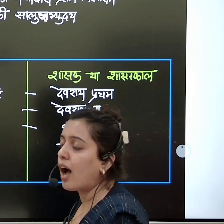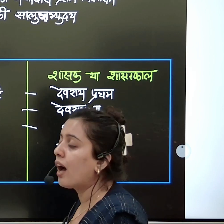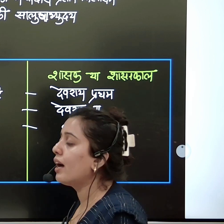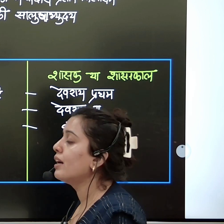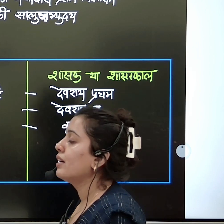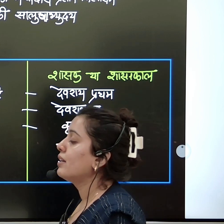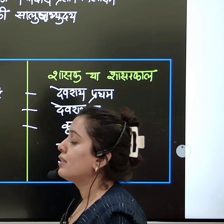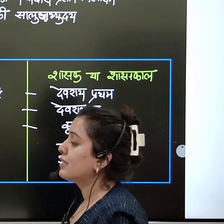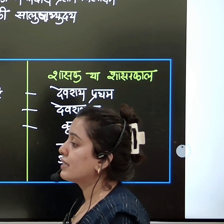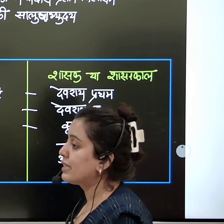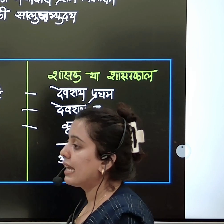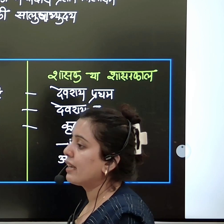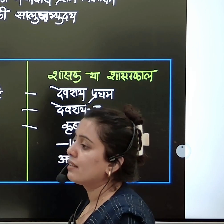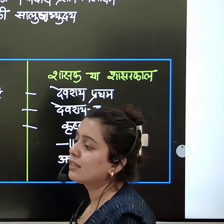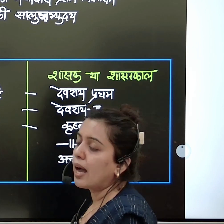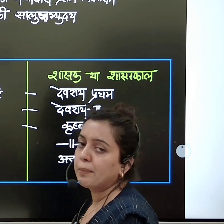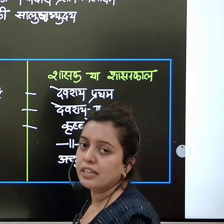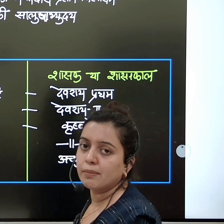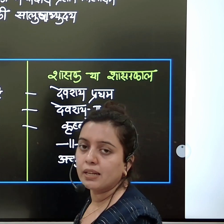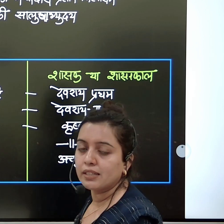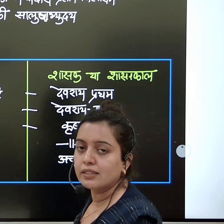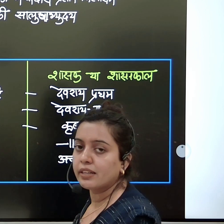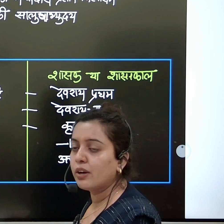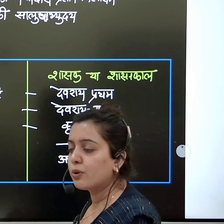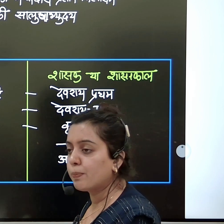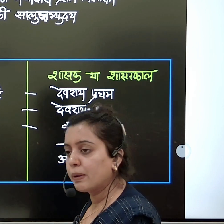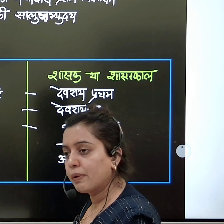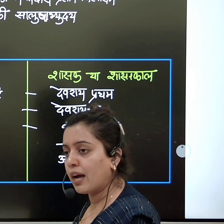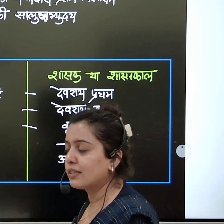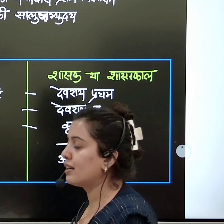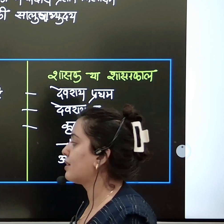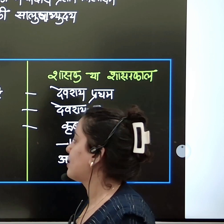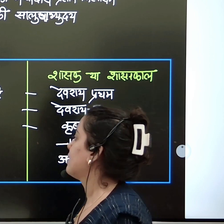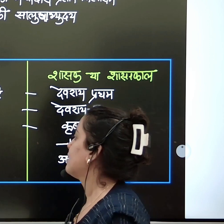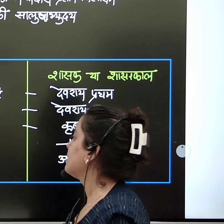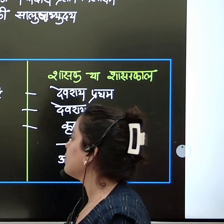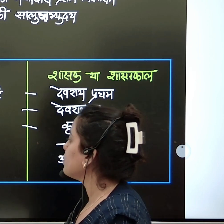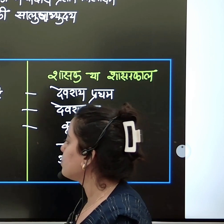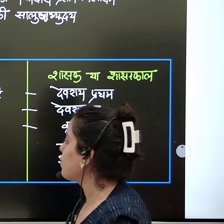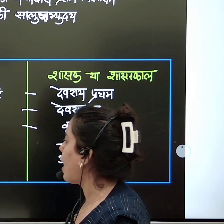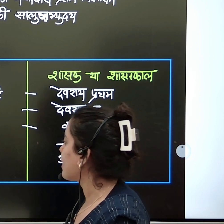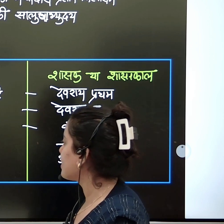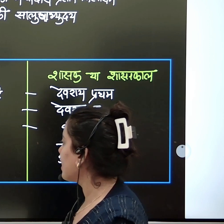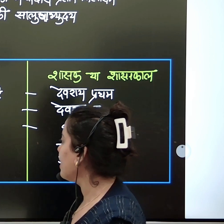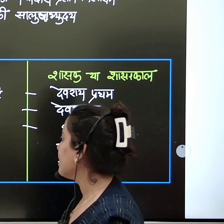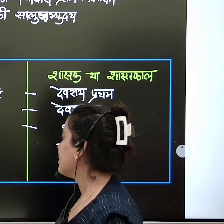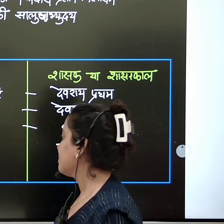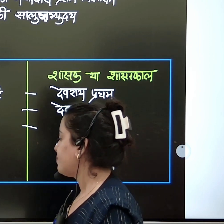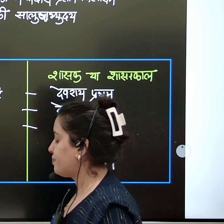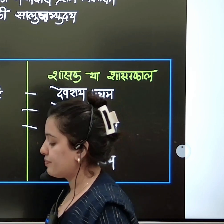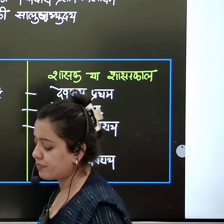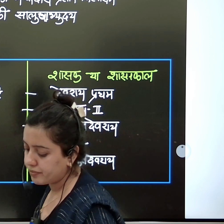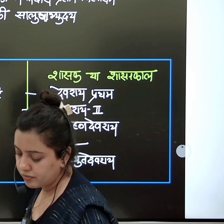मात्रा आ, ते तामे की मात्रा ते और ऊपर में आधा र, दुआरते।